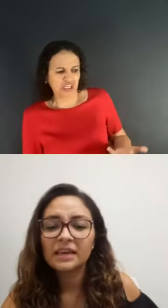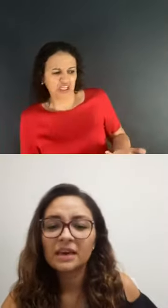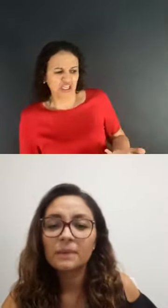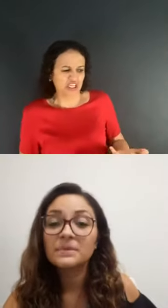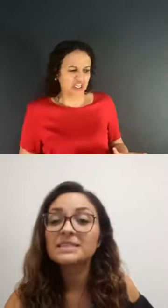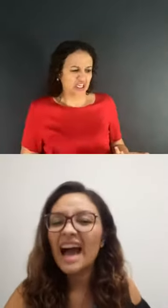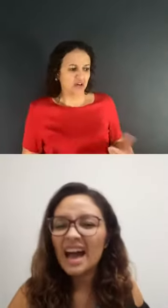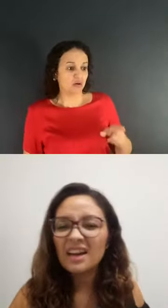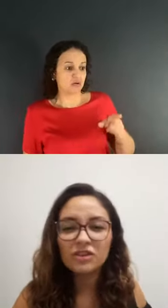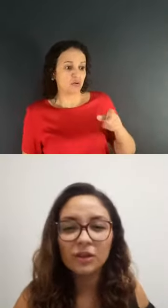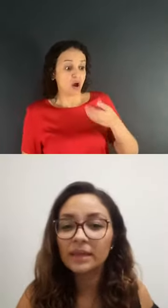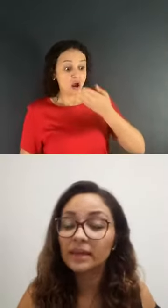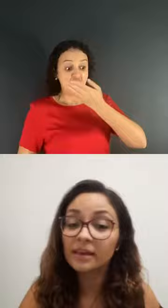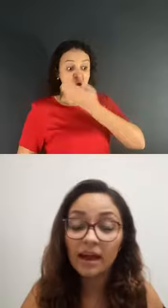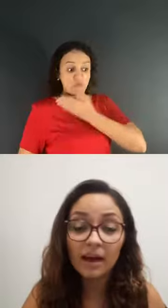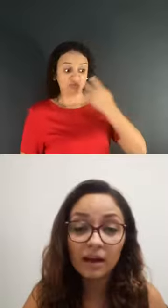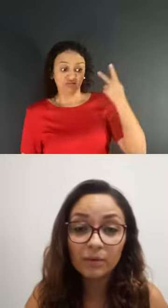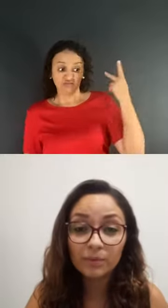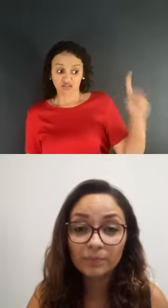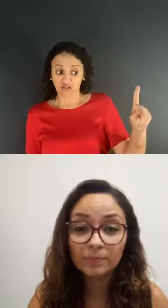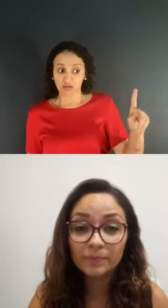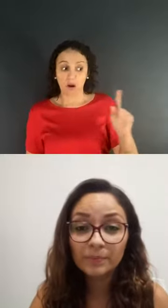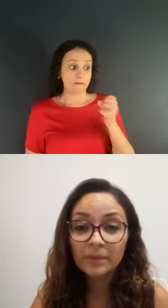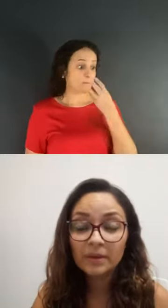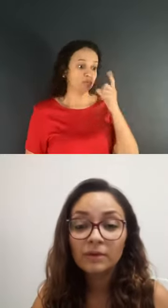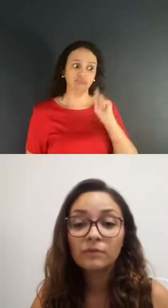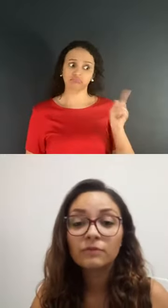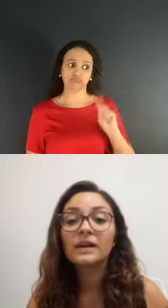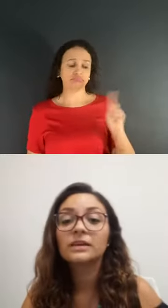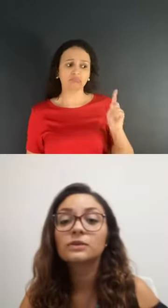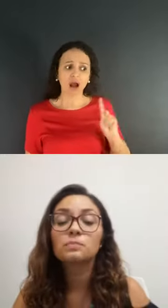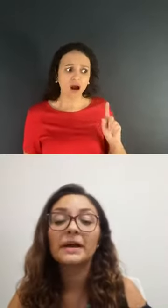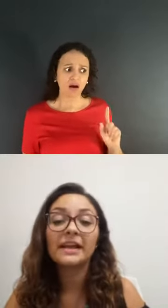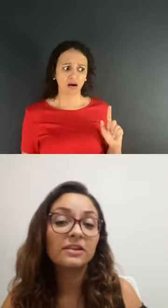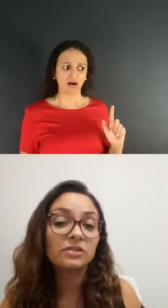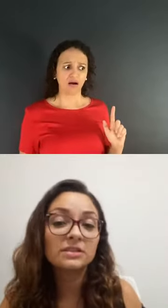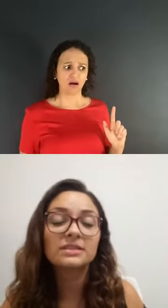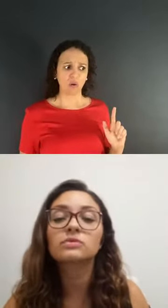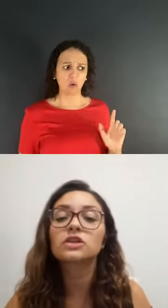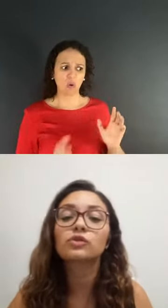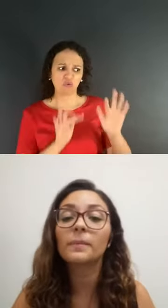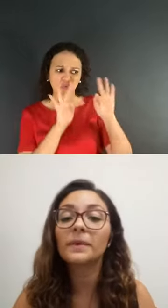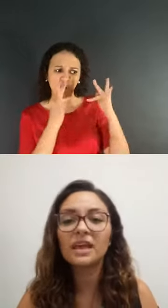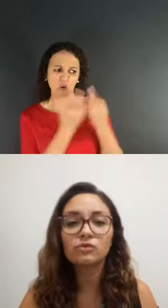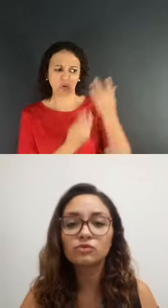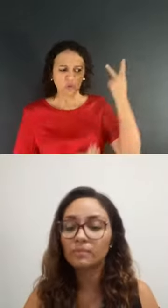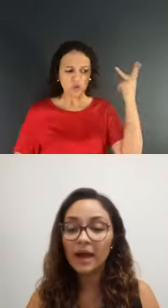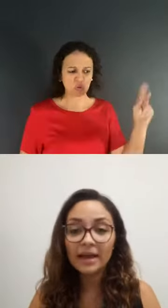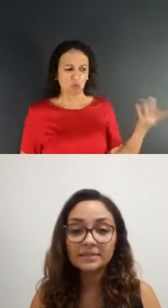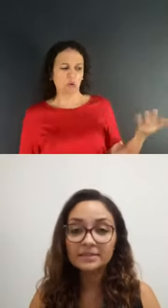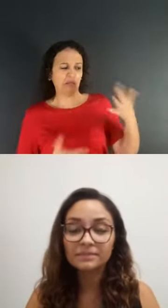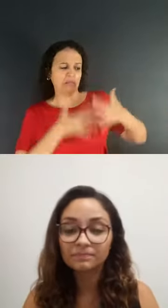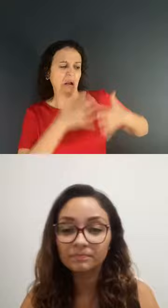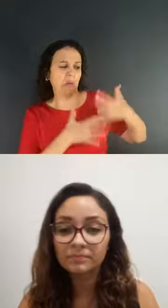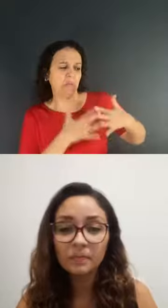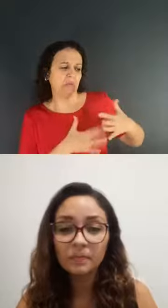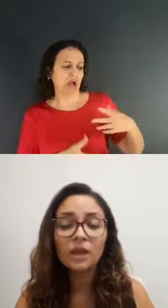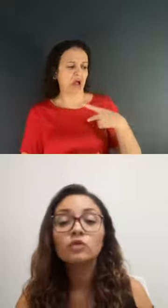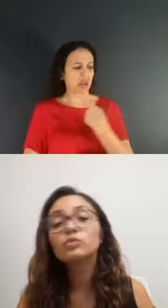a falar que a amizade não é legal, fala que os parentes estão se intrometendo